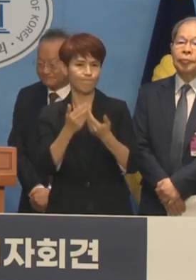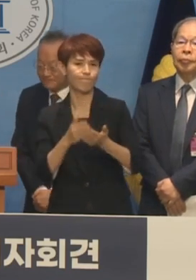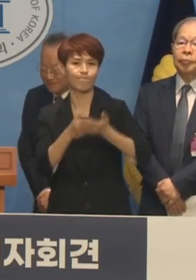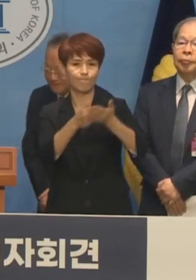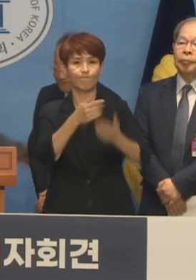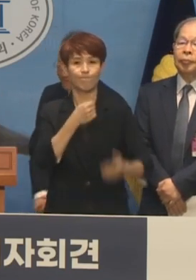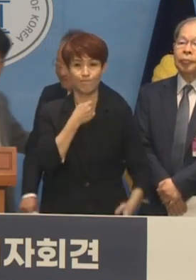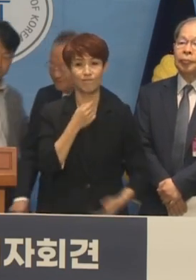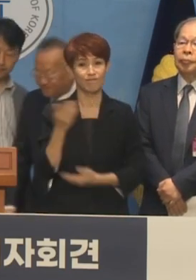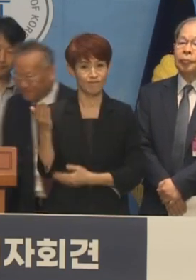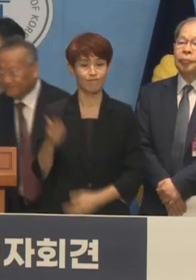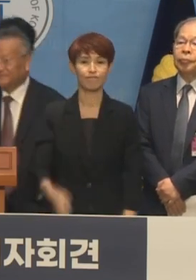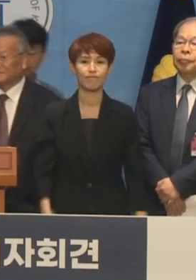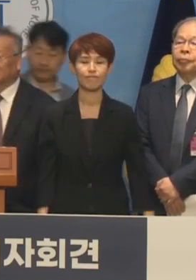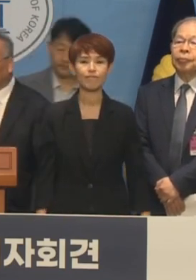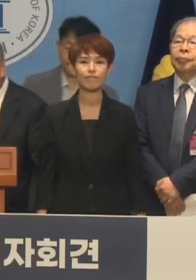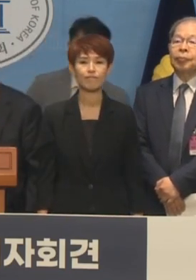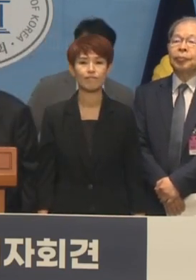교수님.